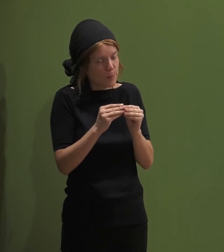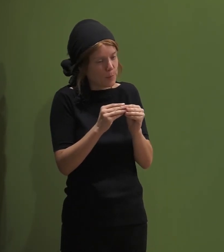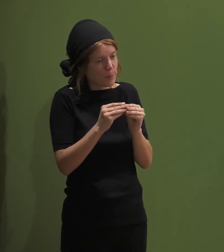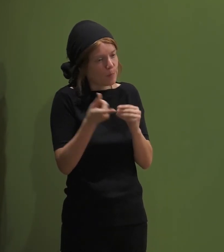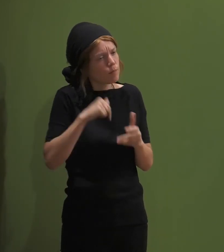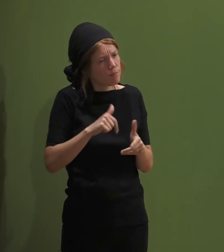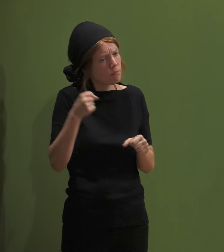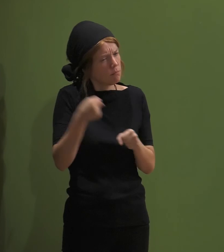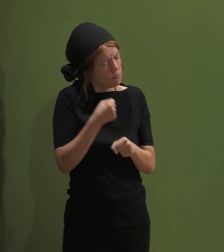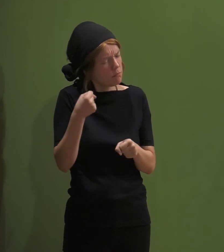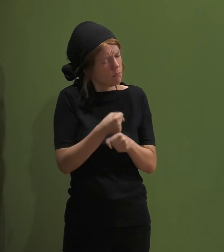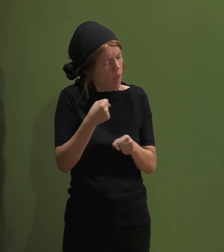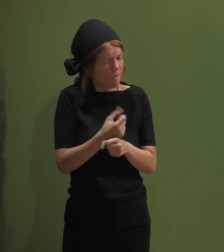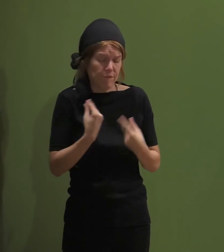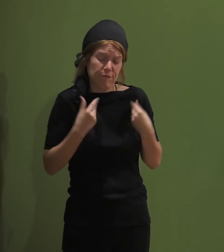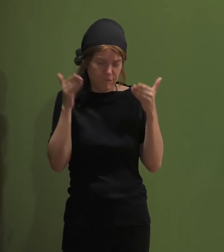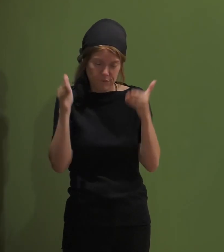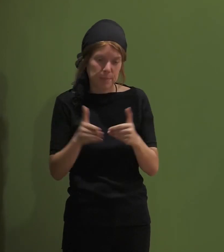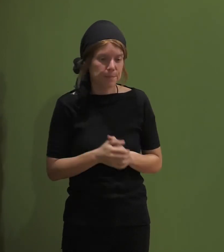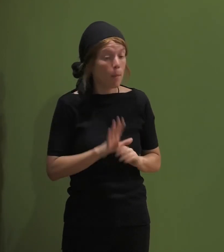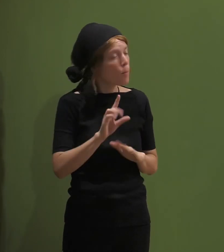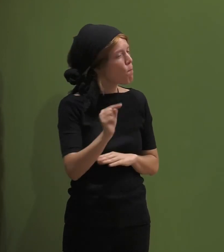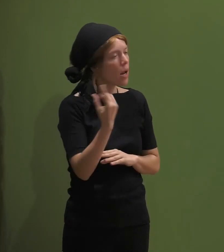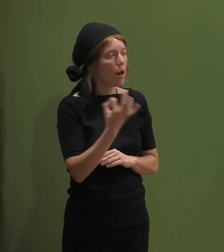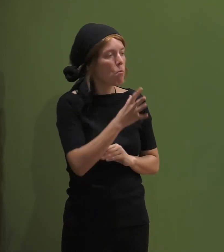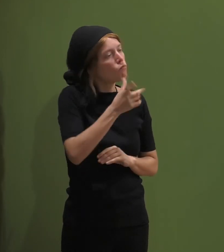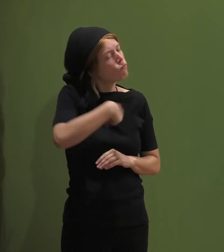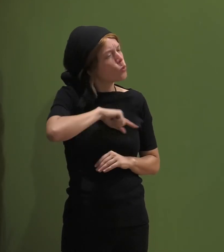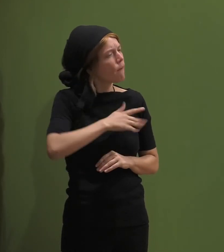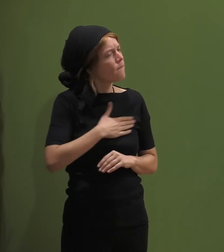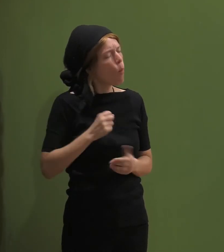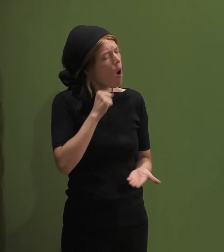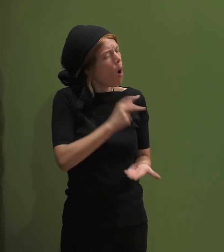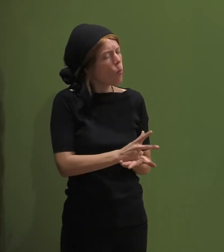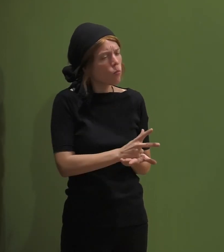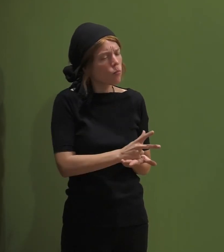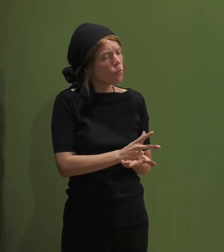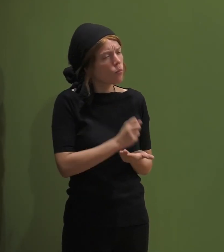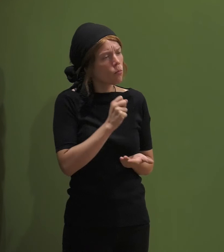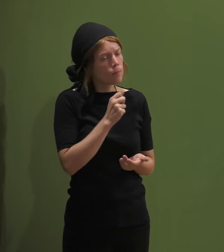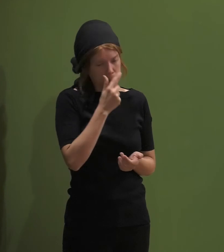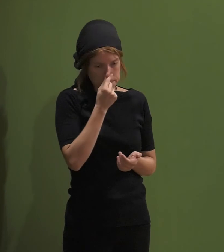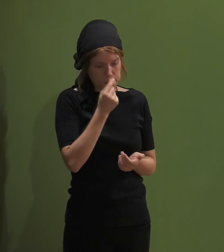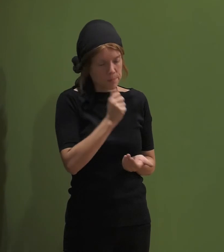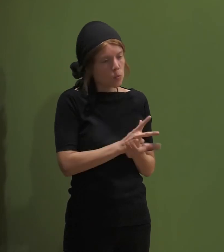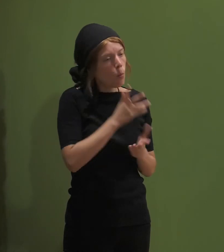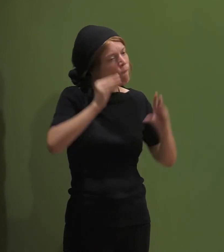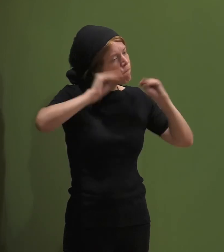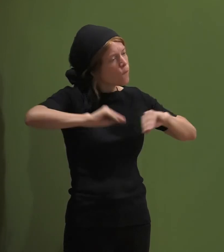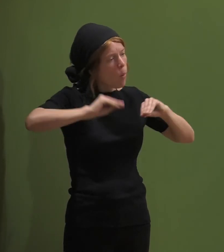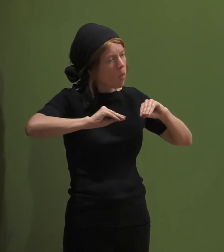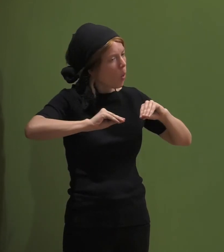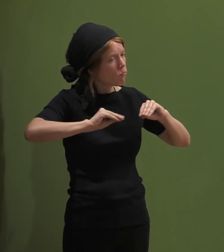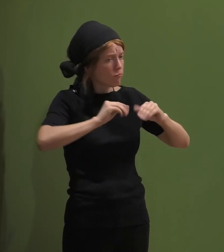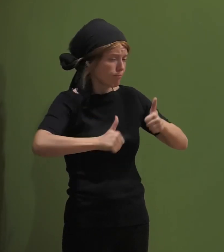y la dedicación de vida, ¿no? Pero sobre todo porque hemos querido hacer una apuesta por la extensión de la formación hacia arriba